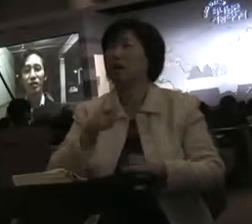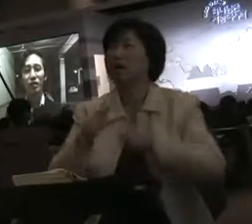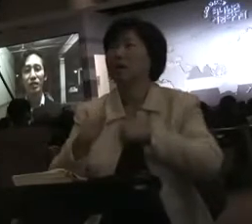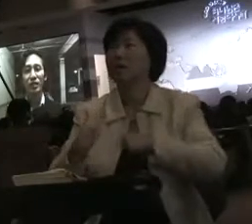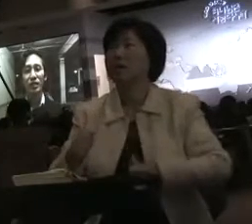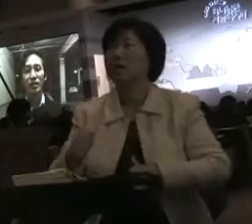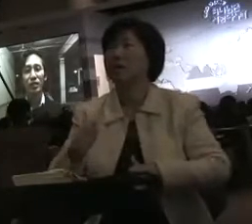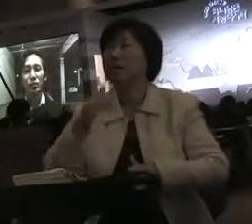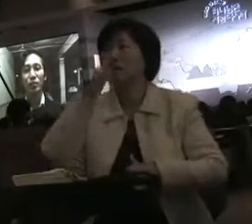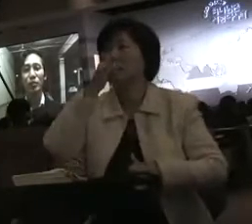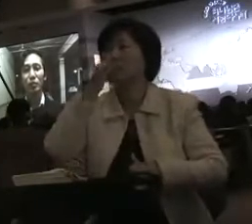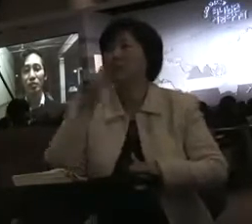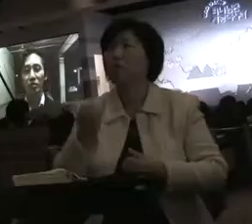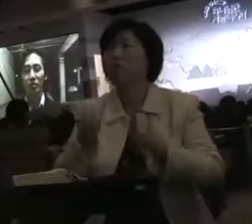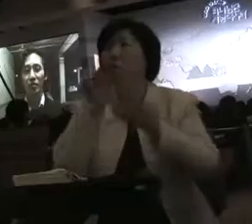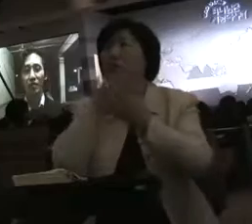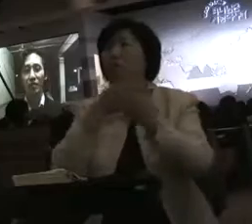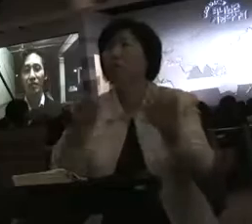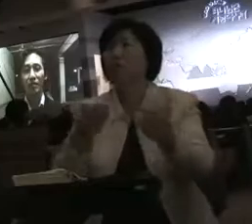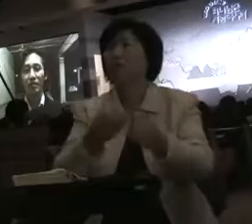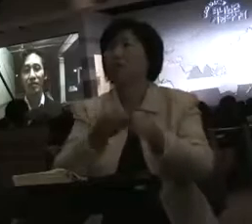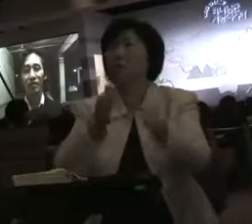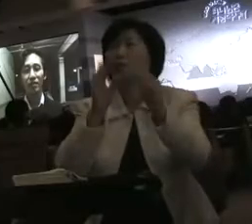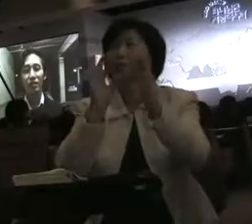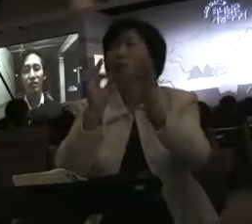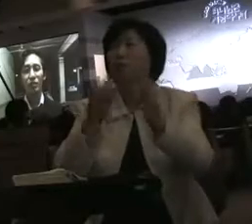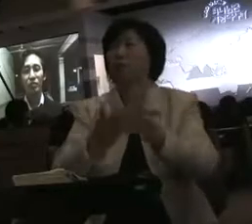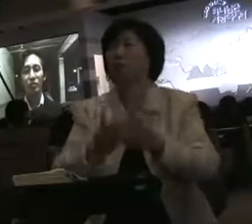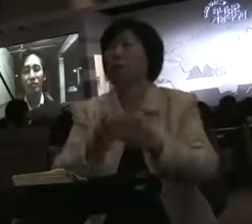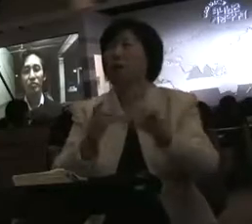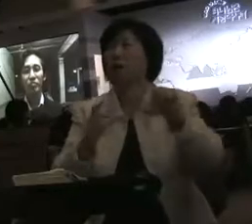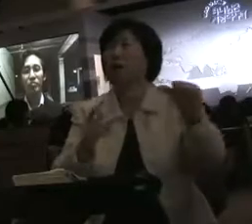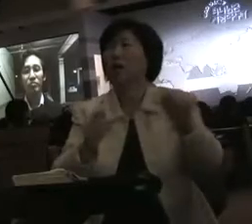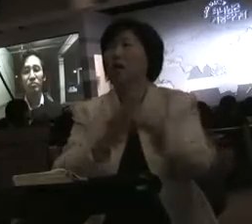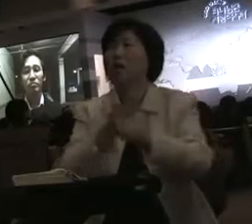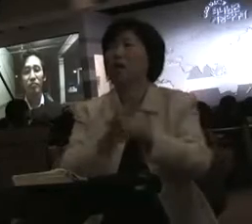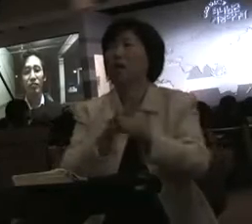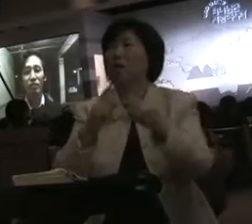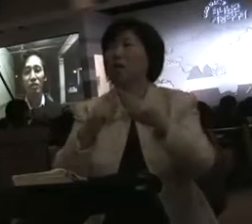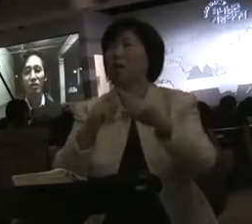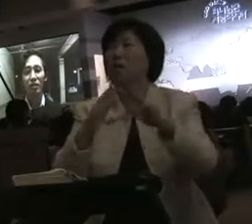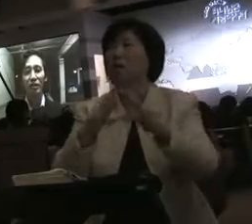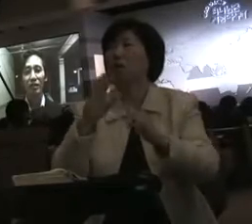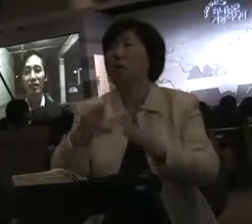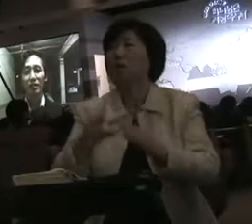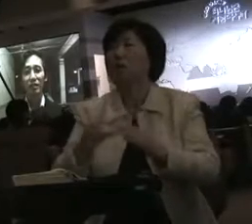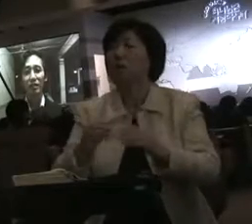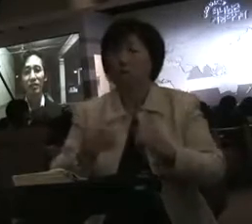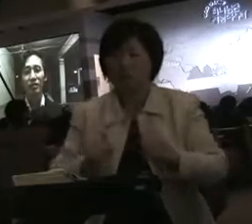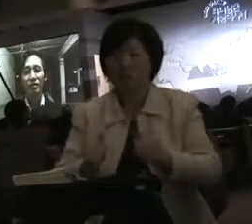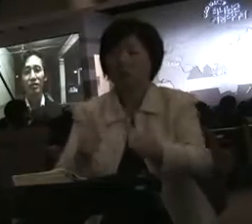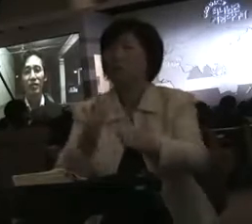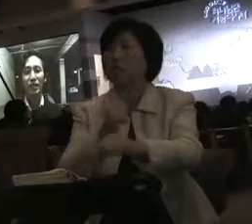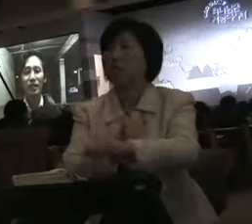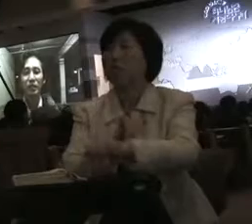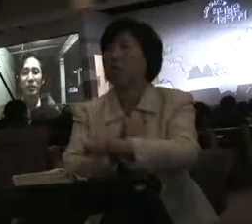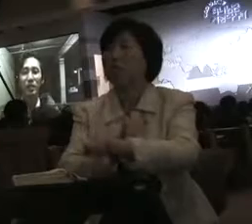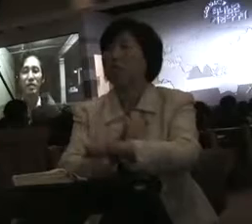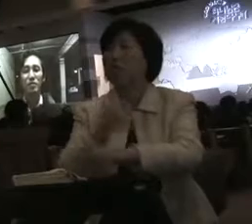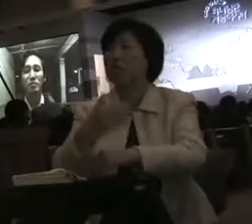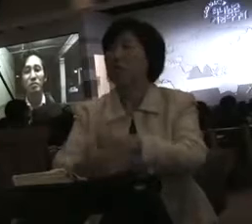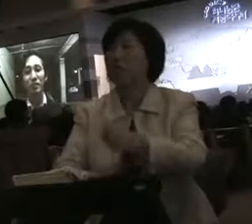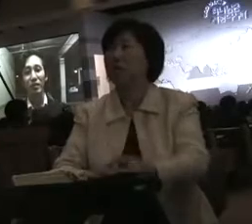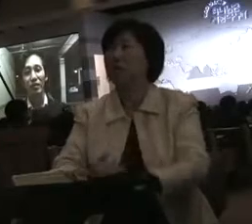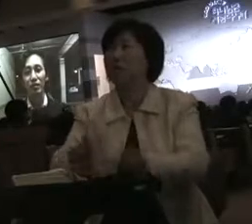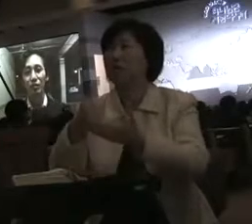수 있는 축복을 보여주셨습니다. LA 사랑의 교회에서 열심히 하는 그런